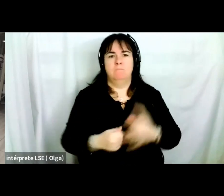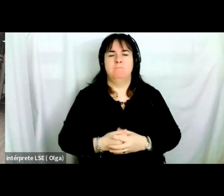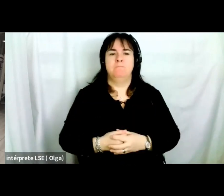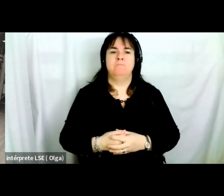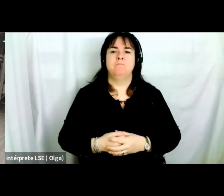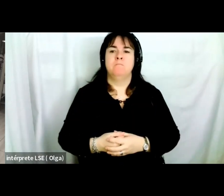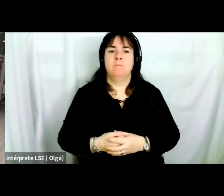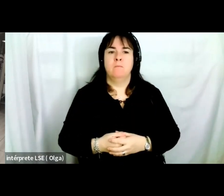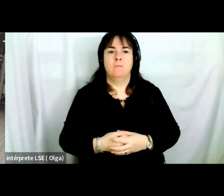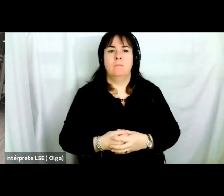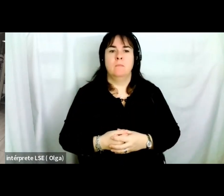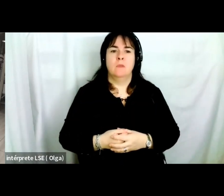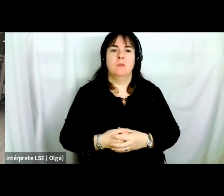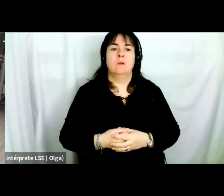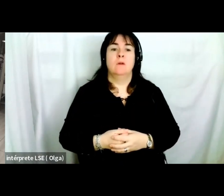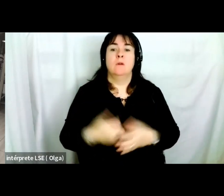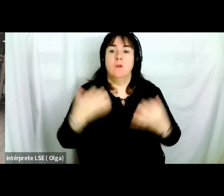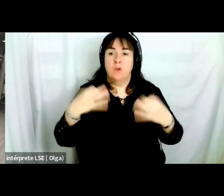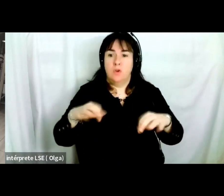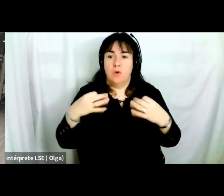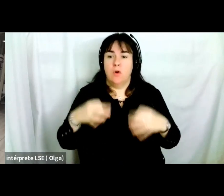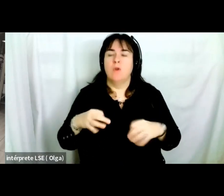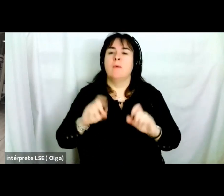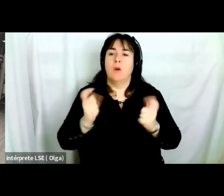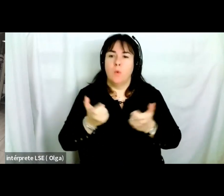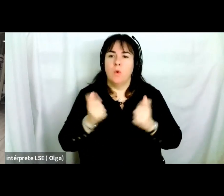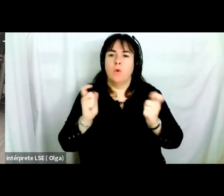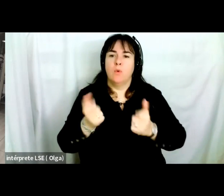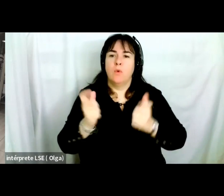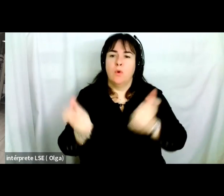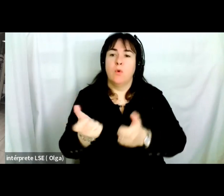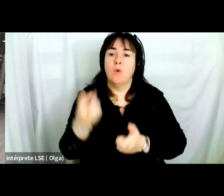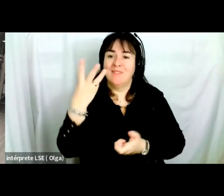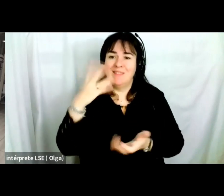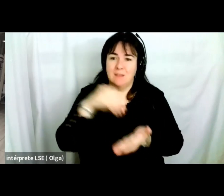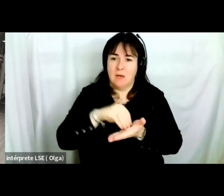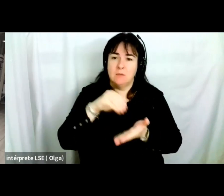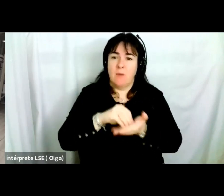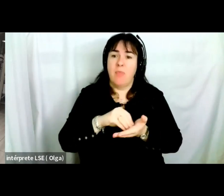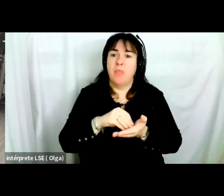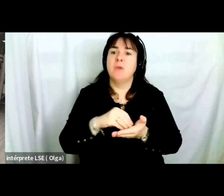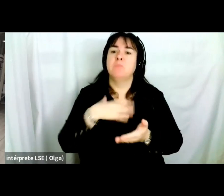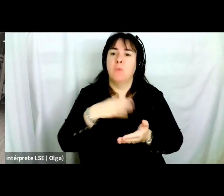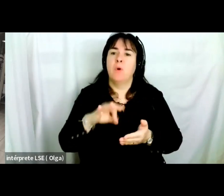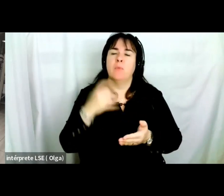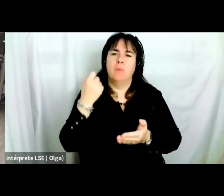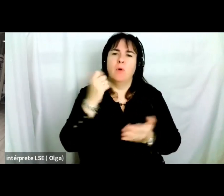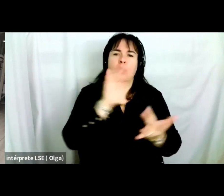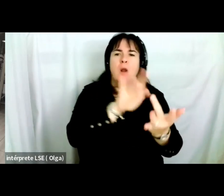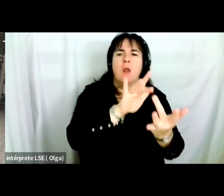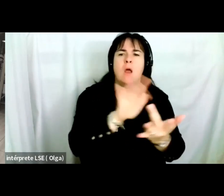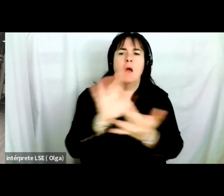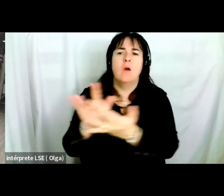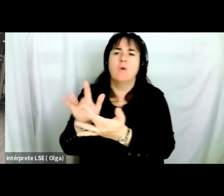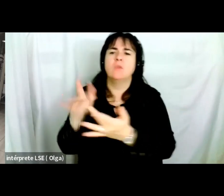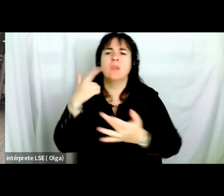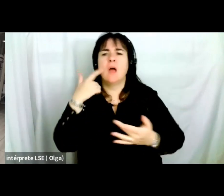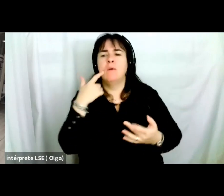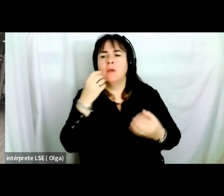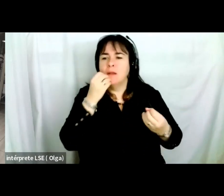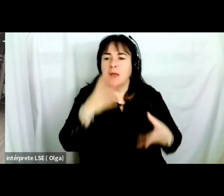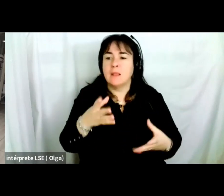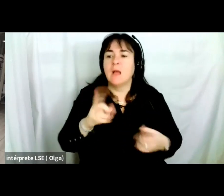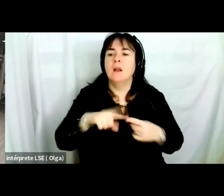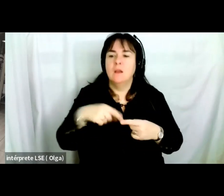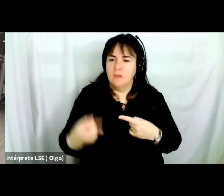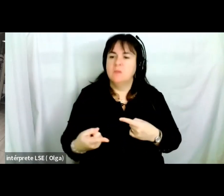tercera, el centro siempre suele contactar con las partes para ver un poquito pues, cuáles son las impresiones y demás, y después pues ya el proceso termina.